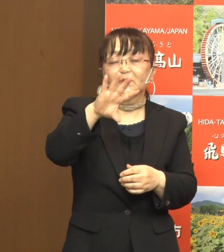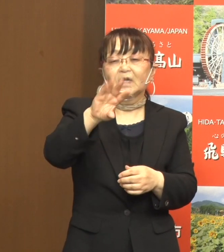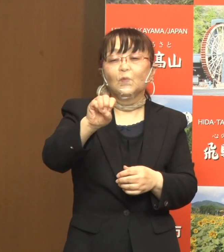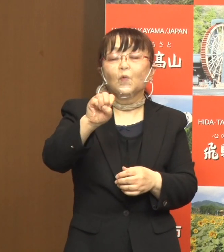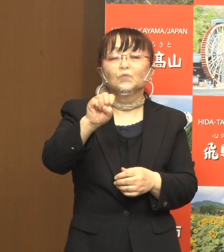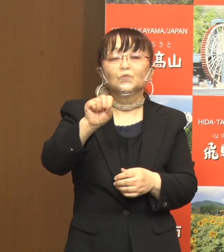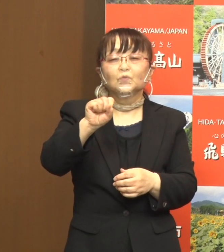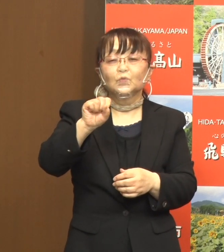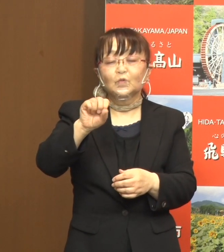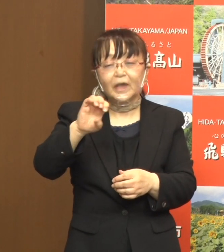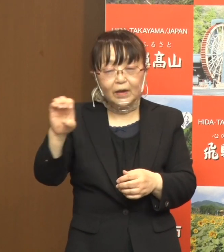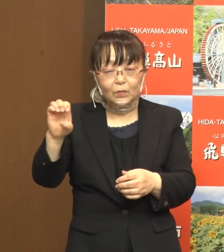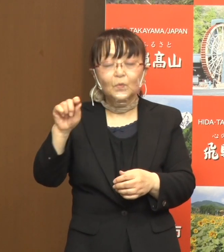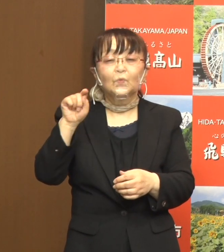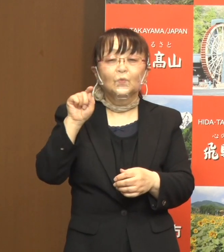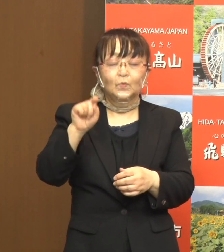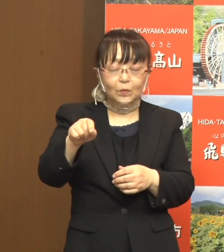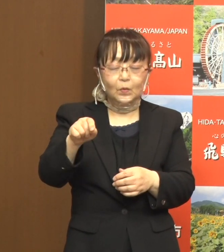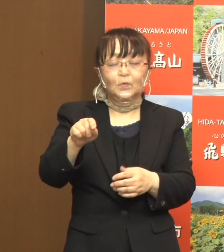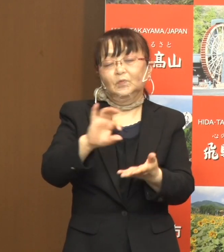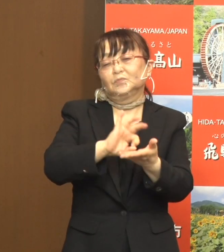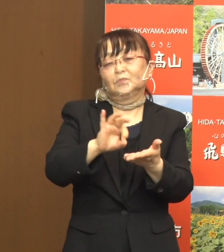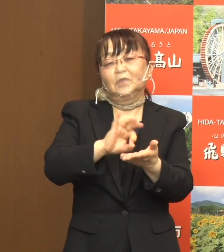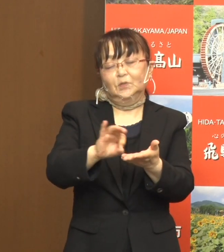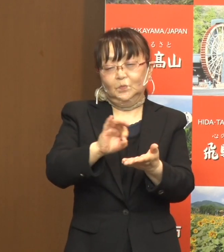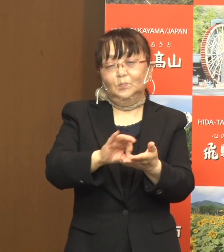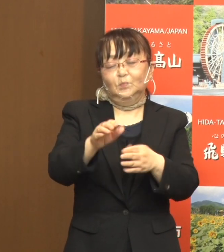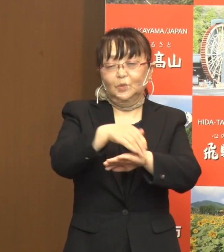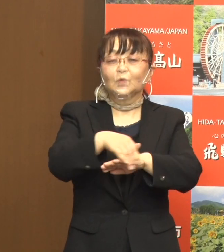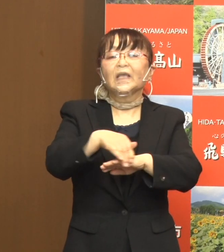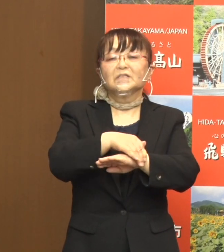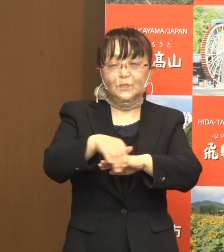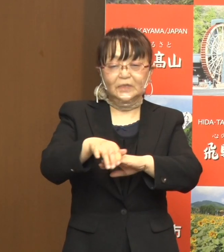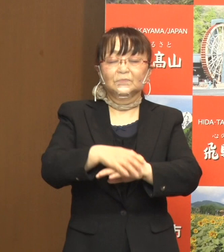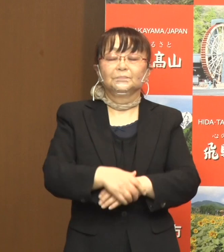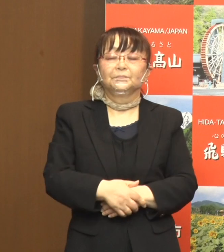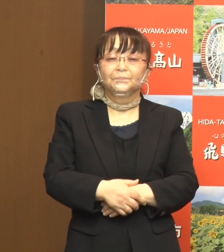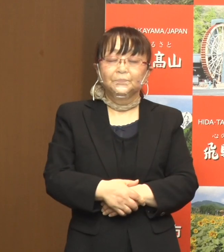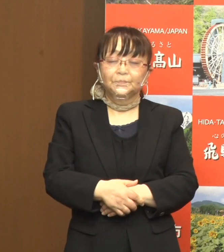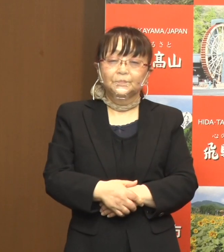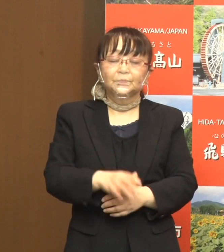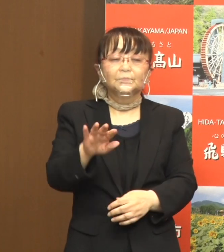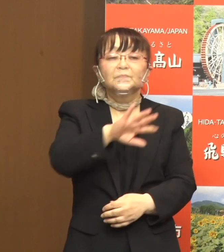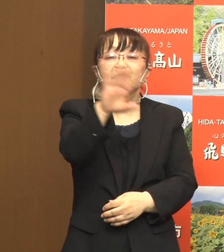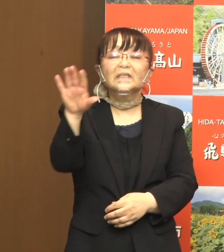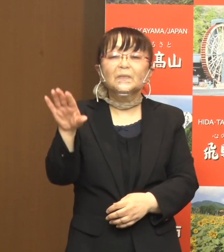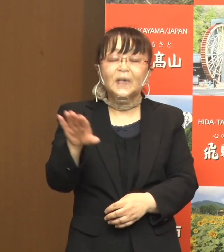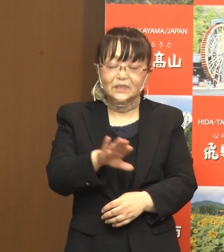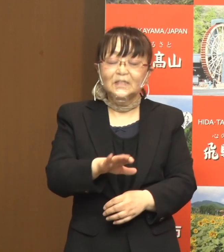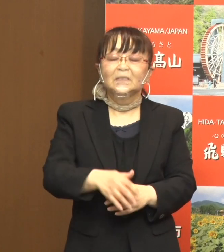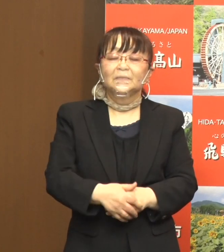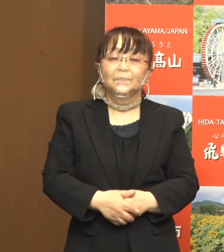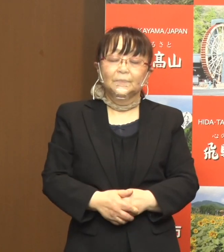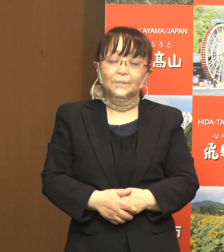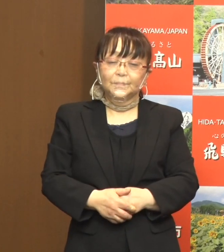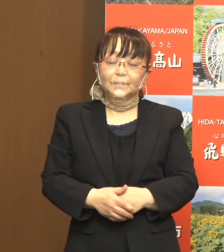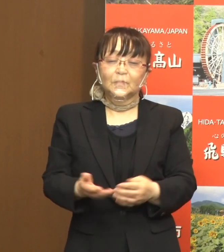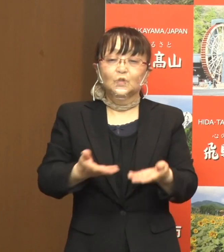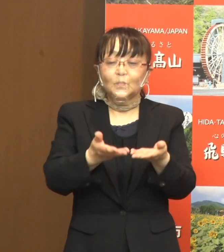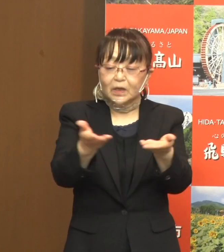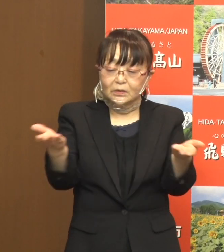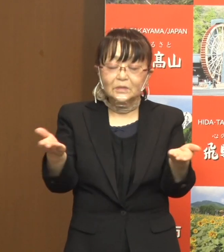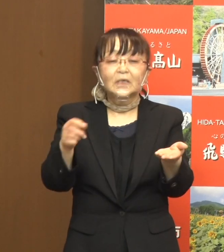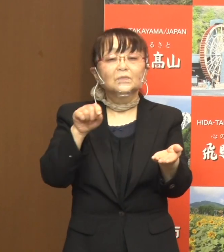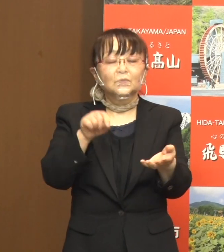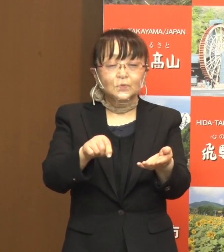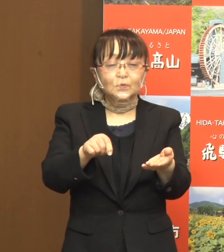を組ませていただきましただいたいこのあの皆さん方に今あのを配りすできる